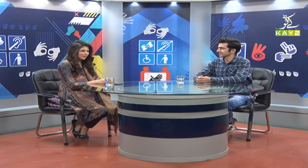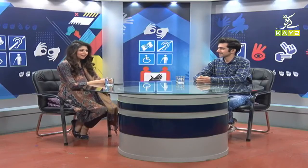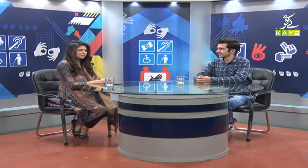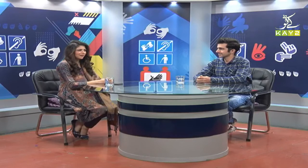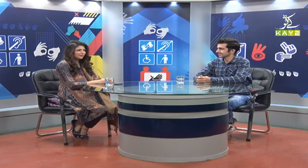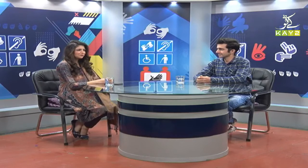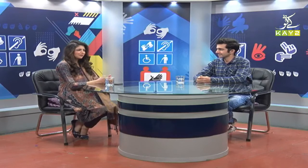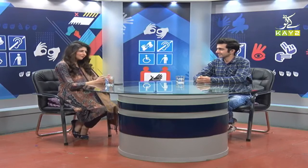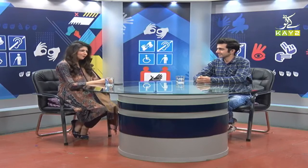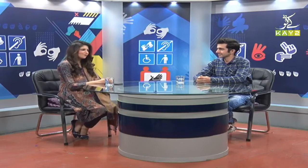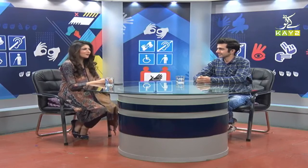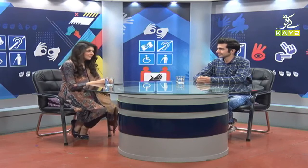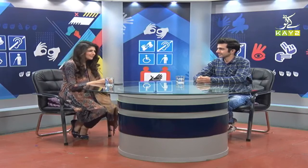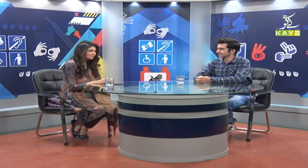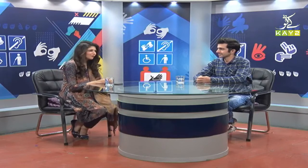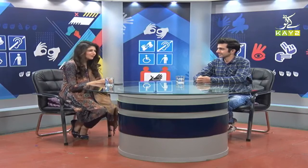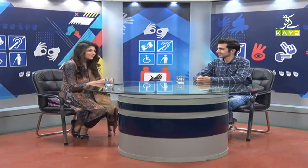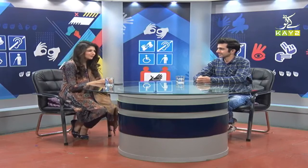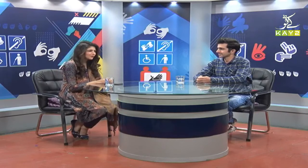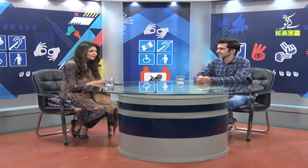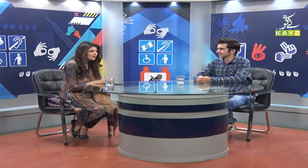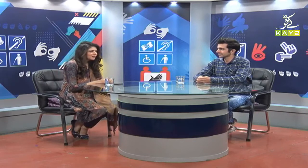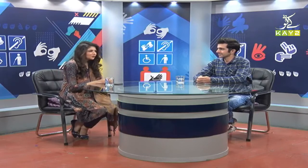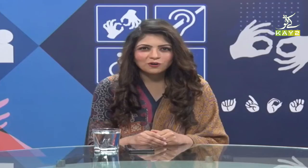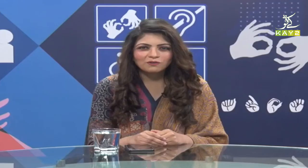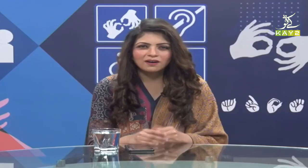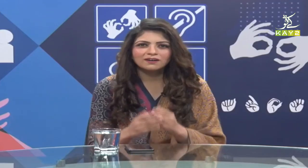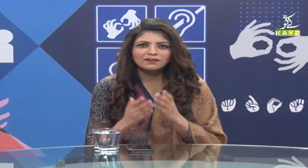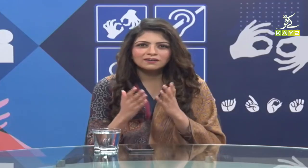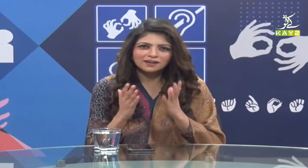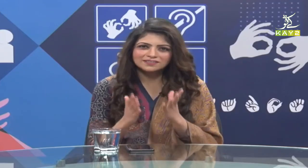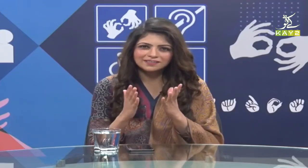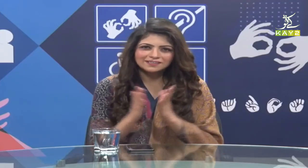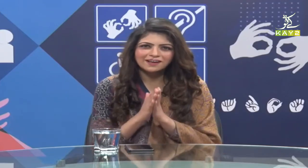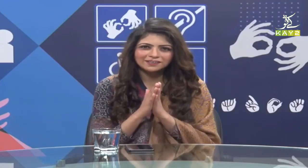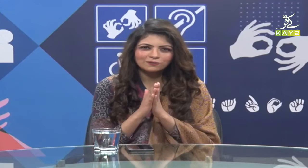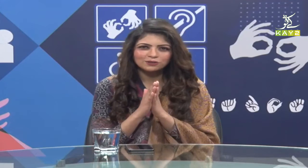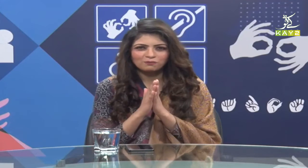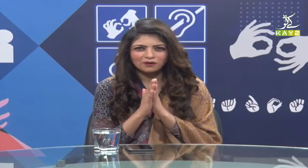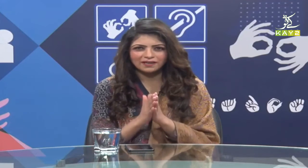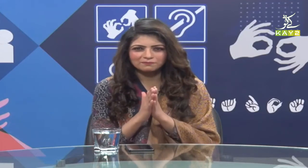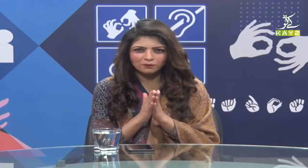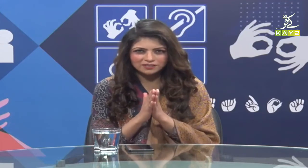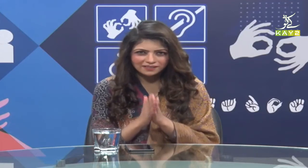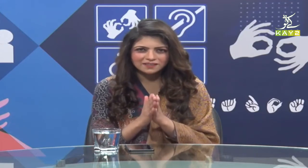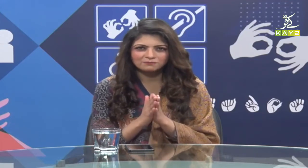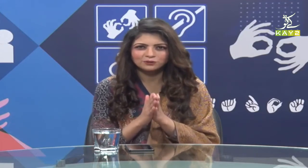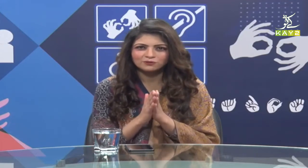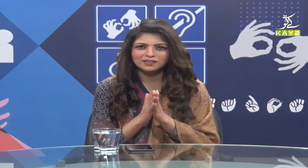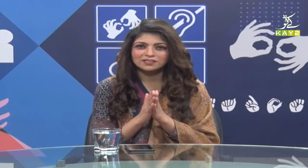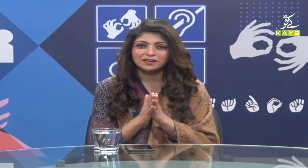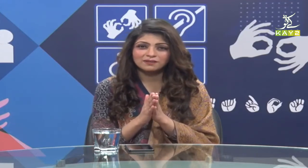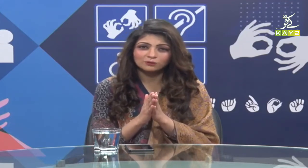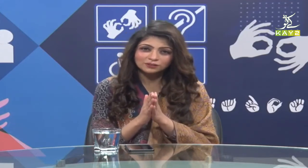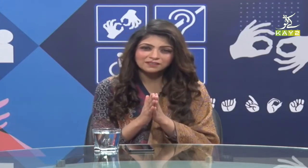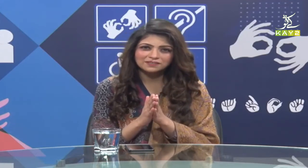2021 में मेरे क्या प्लान है और मैं डेफ़ लोगों को कैसे सपोर्ट कर सकती हूँ, तो हसन के साथ ही कुछ प्रोजेक्ट्स हम शुरू